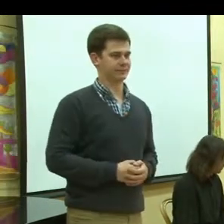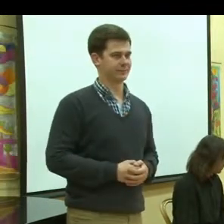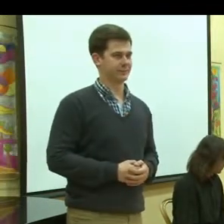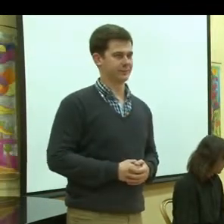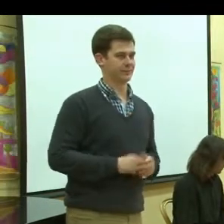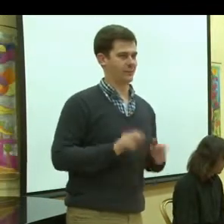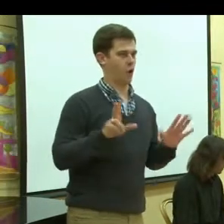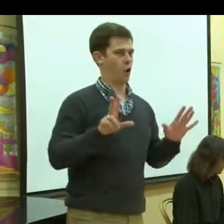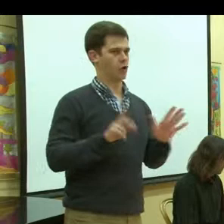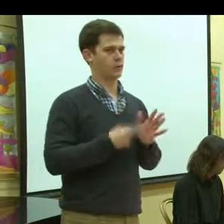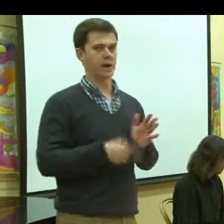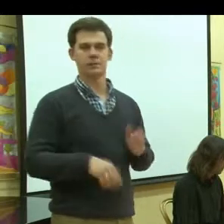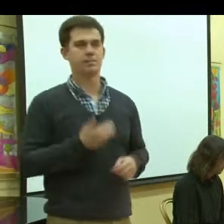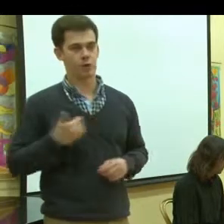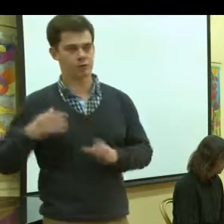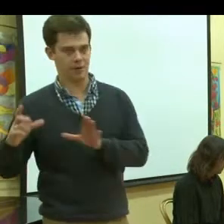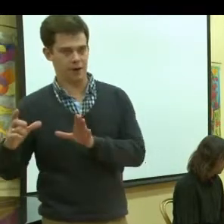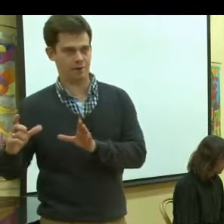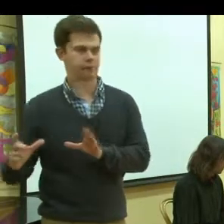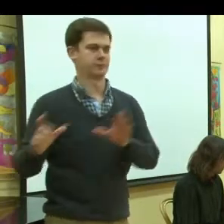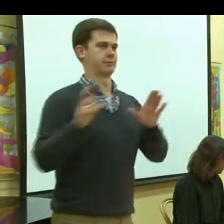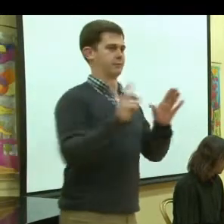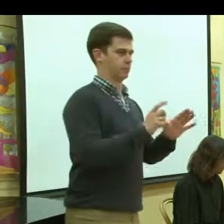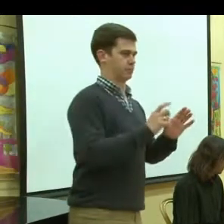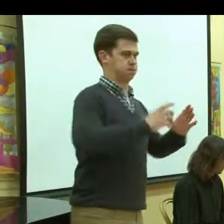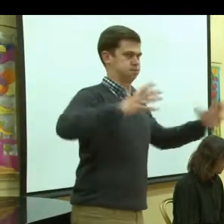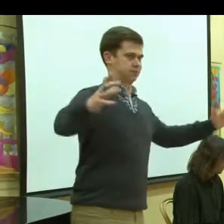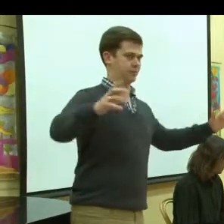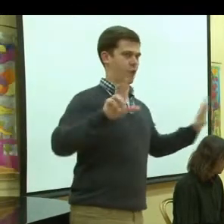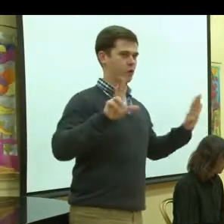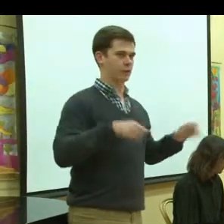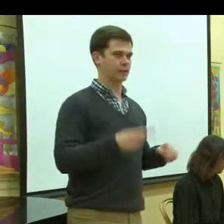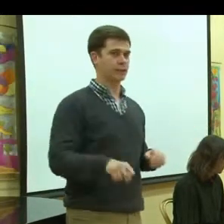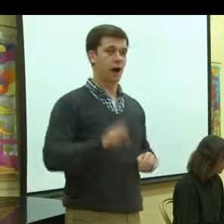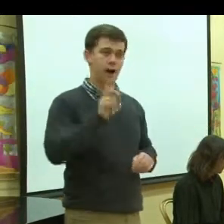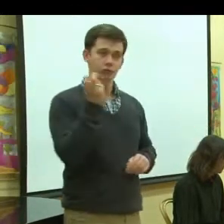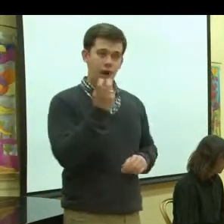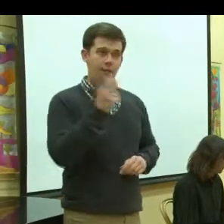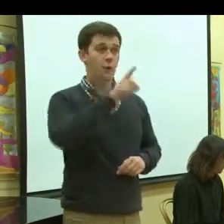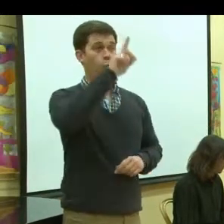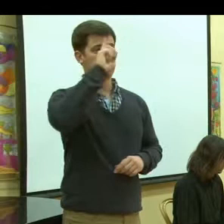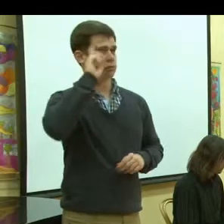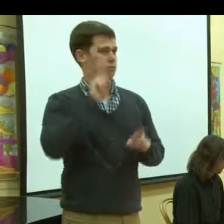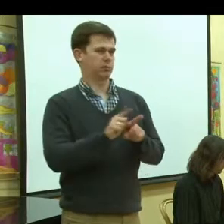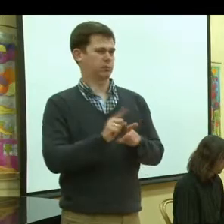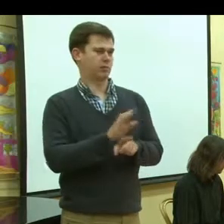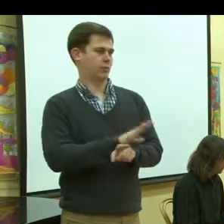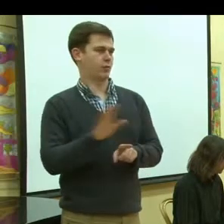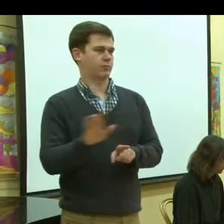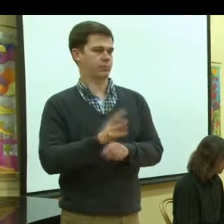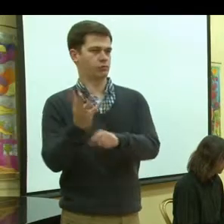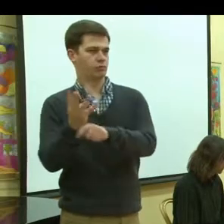Ale to, co na przykład ciekawe, jeżeli chodzi o liczbę ludności, to jest prawie taka sama. Se dice que